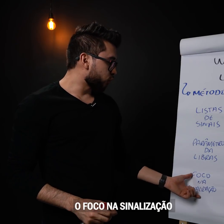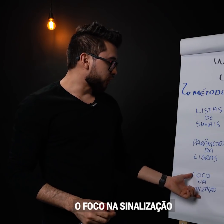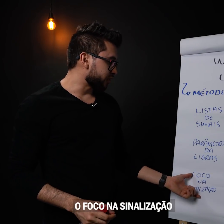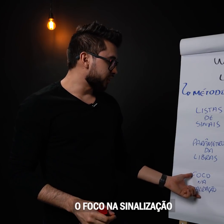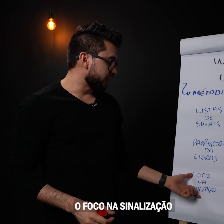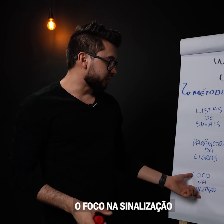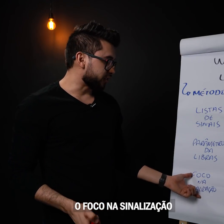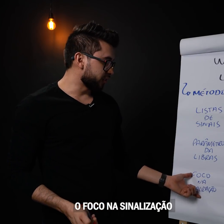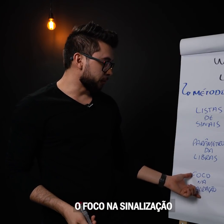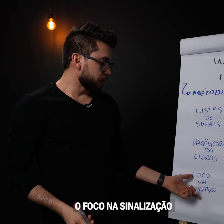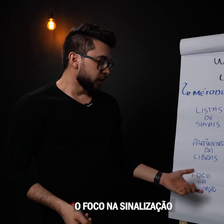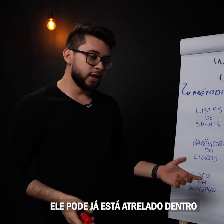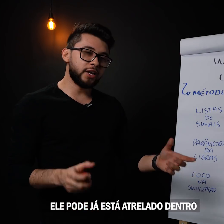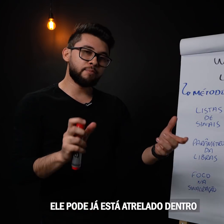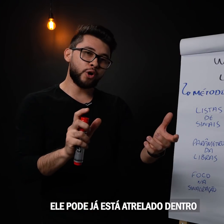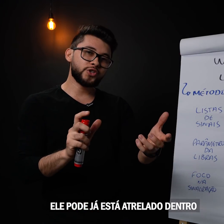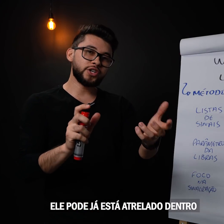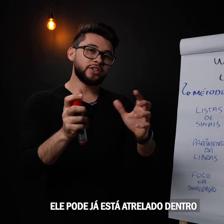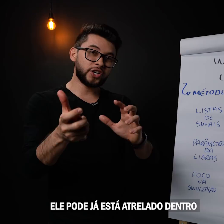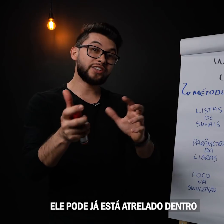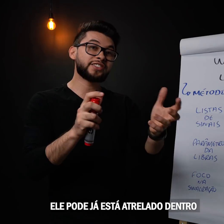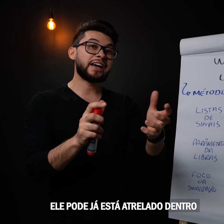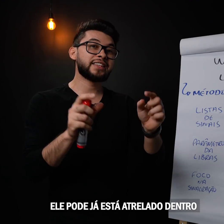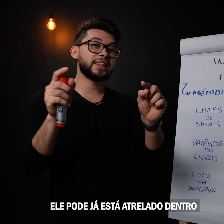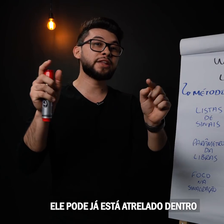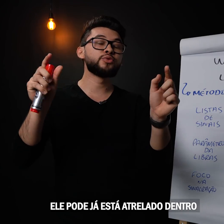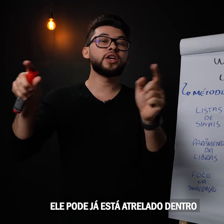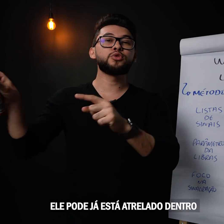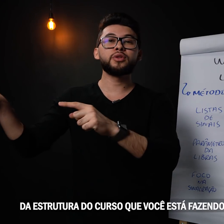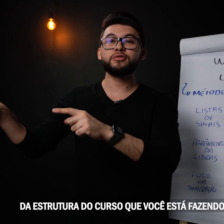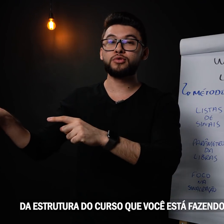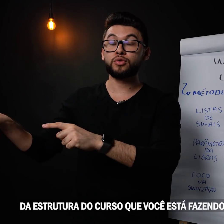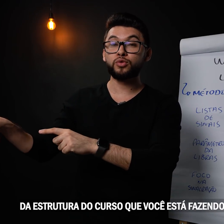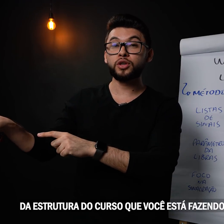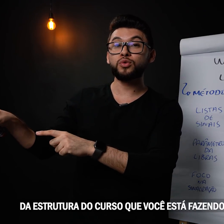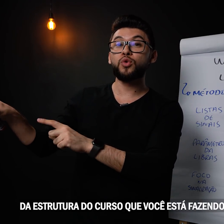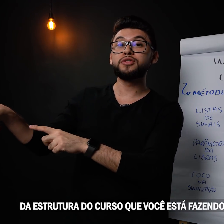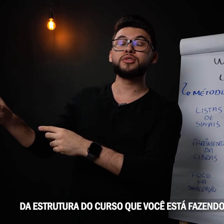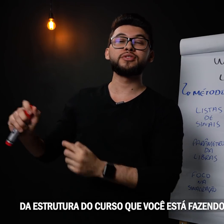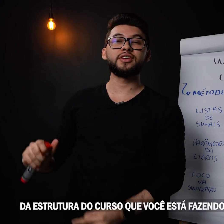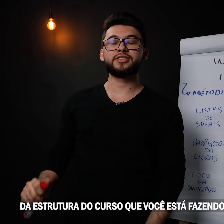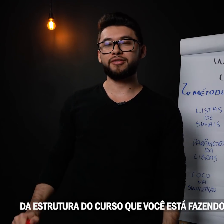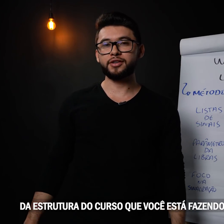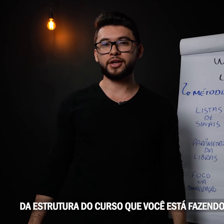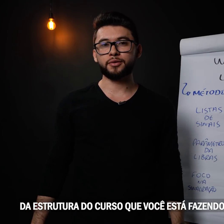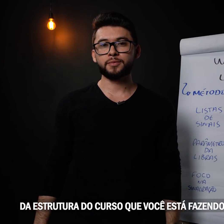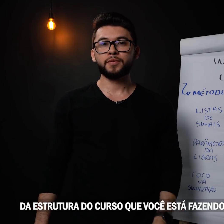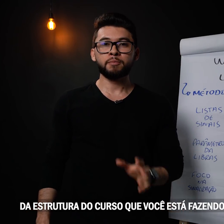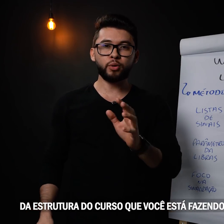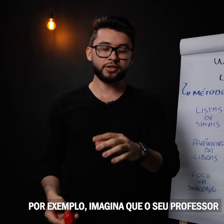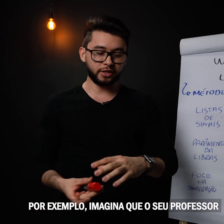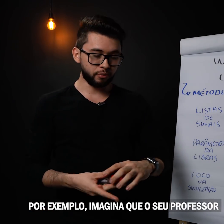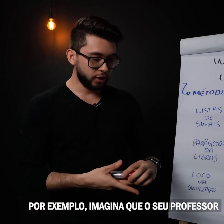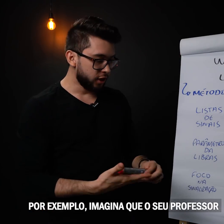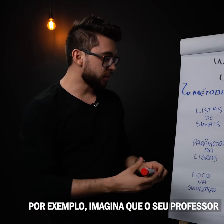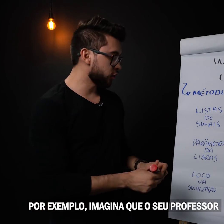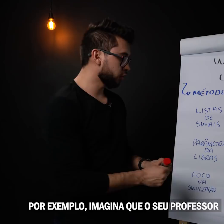na sinalização, ele pode já estar atrelado dentro da estrutura do curso que você está fazendo. Por exemplo, imagina que o